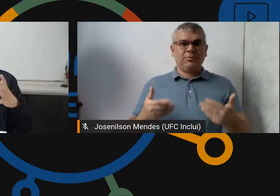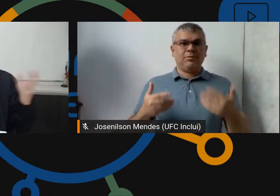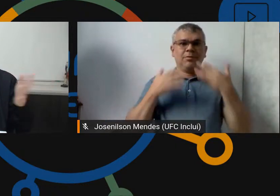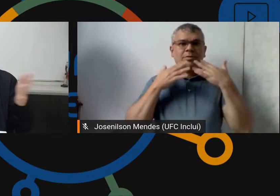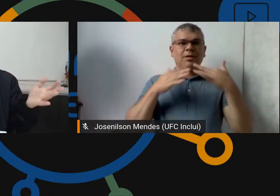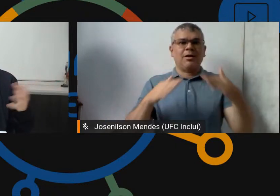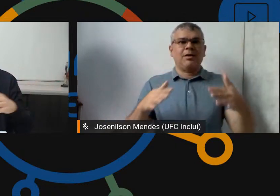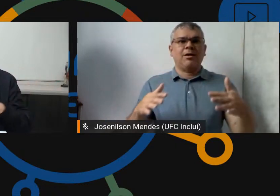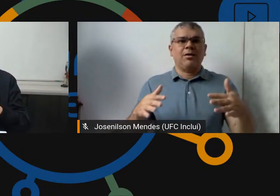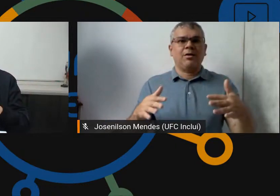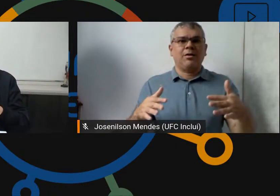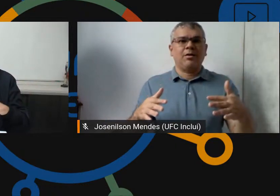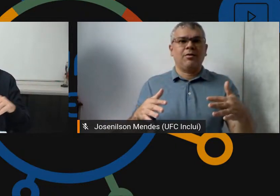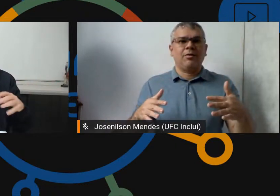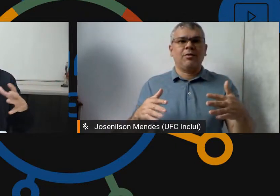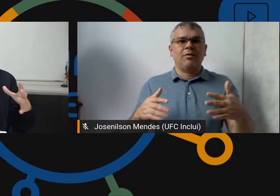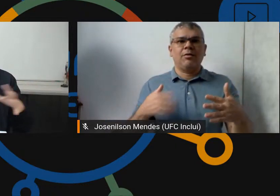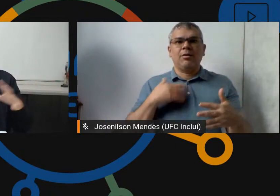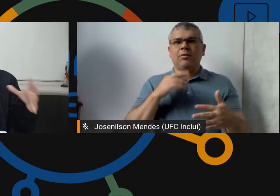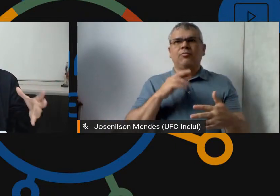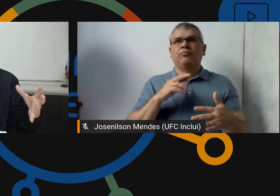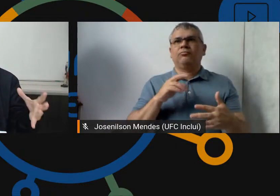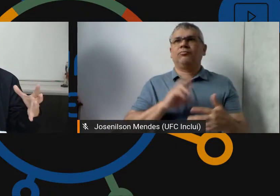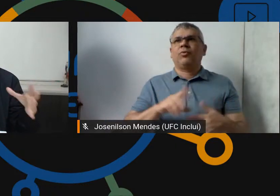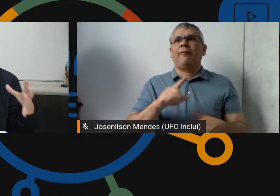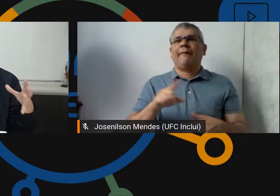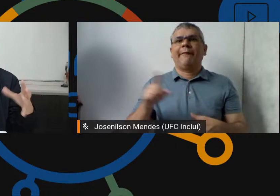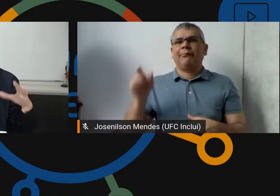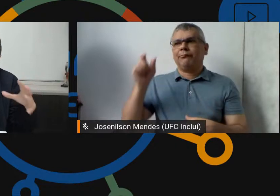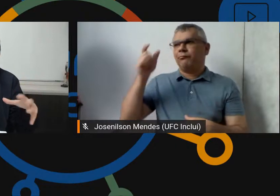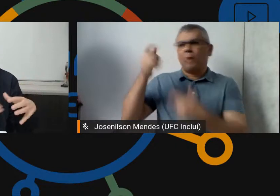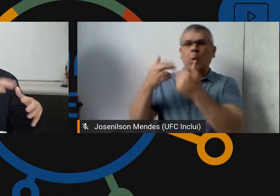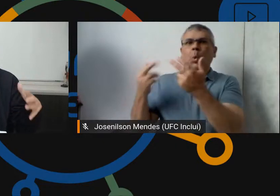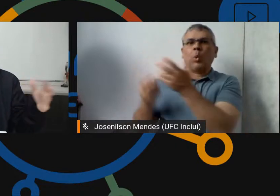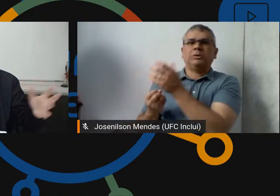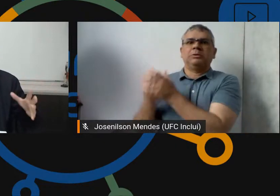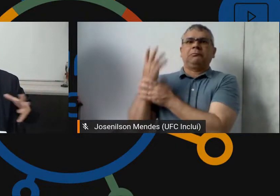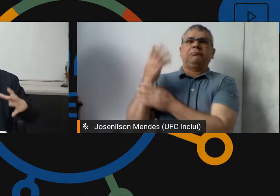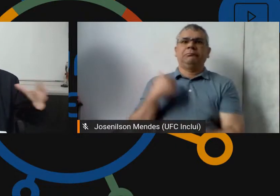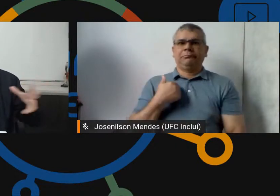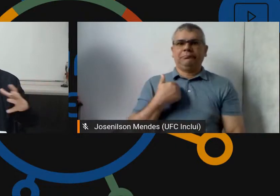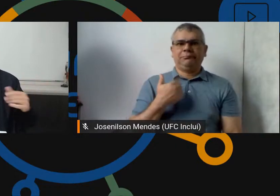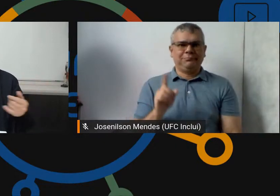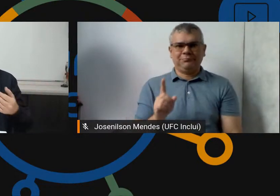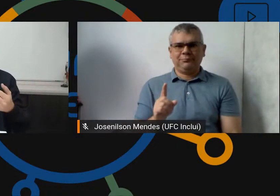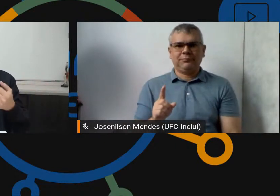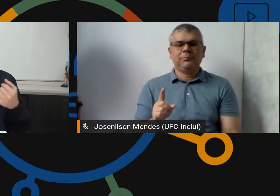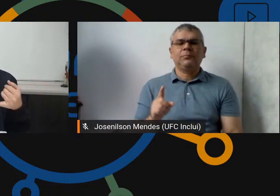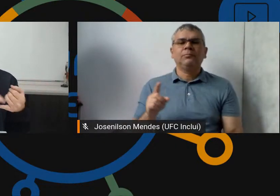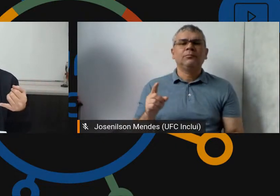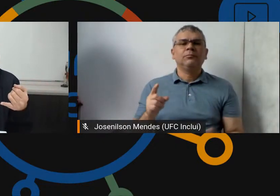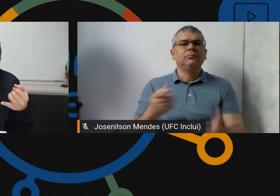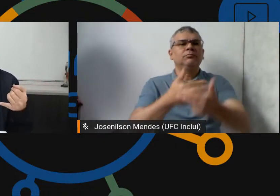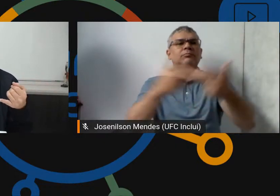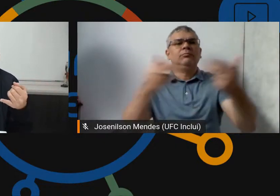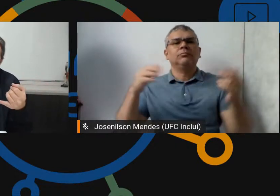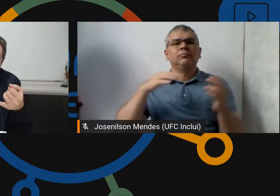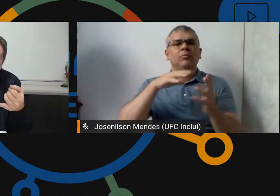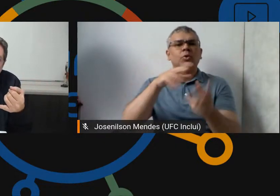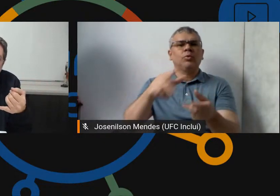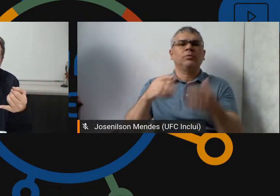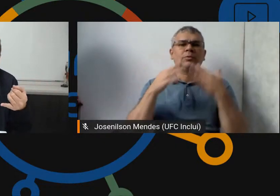uma elucubração, sei lá do quê. Então, o mundo natural é exatamente esse, pelas coisas que a gente está vendo, os animais no